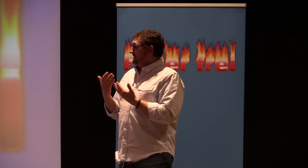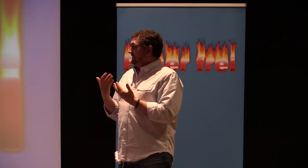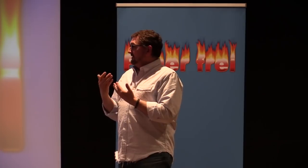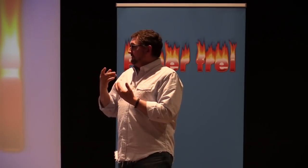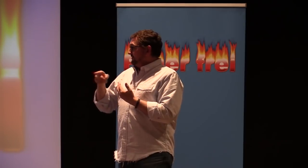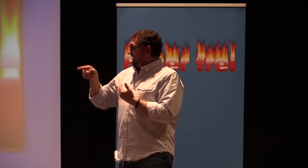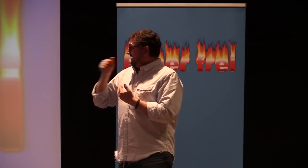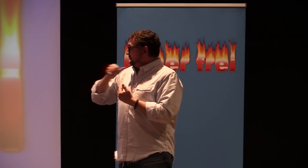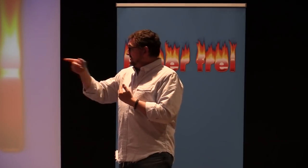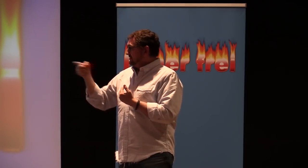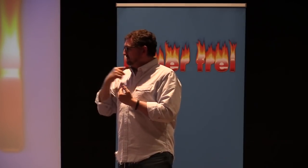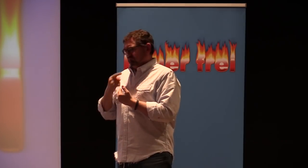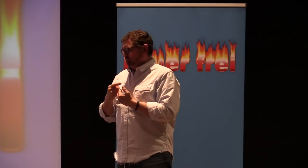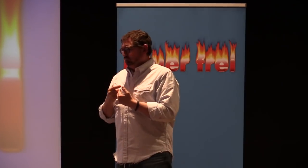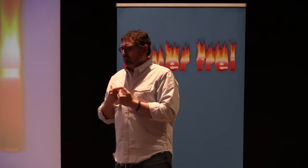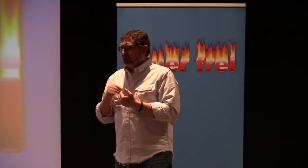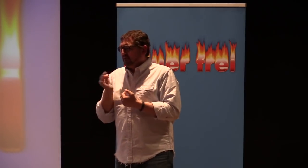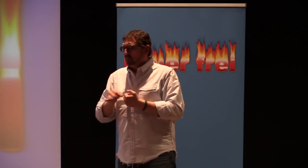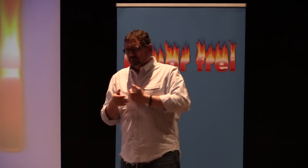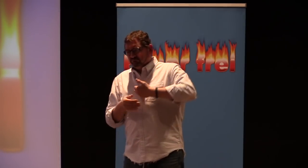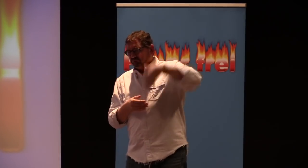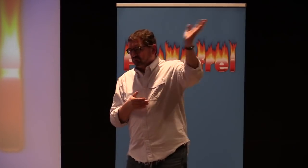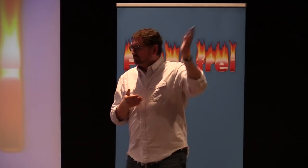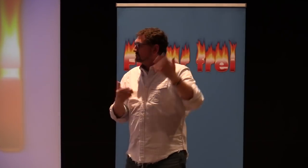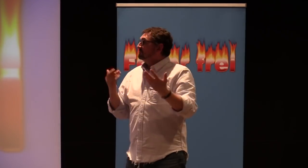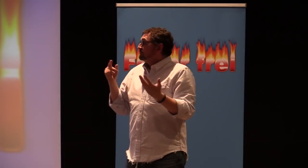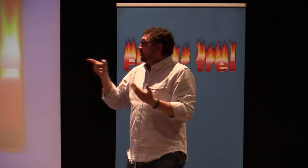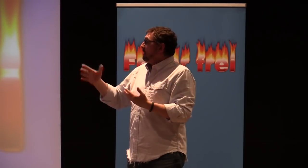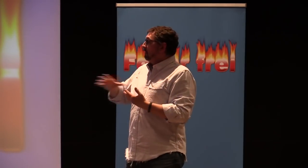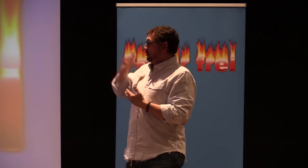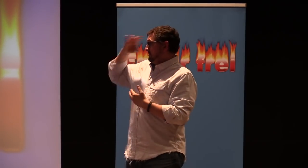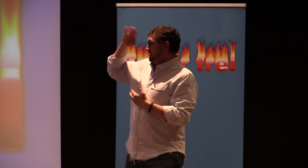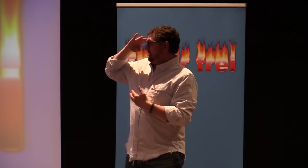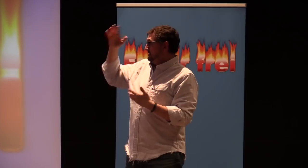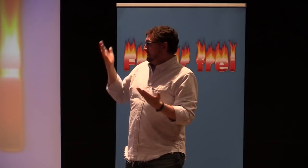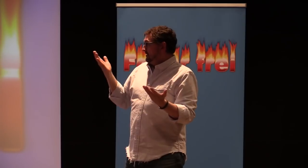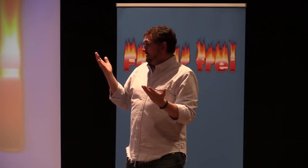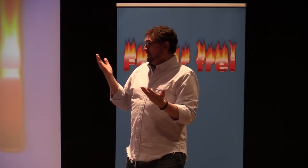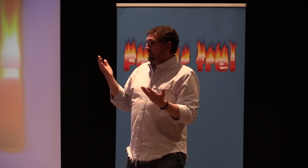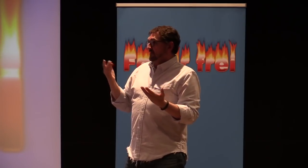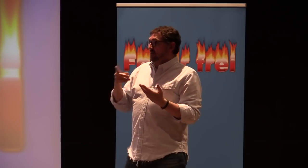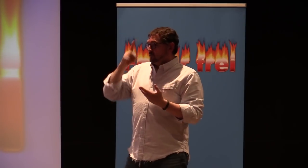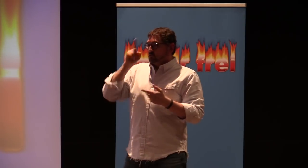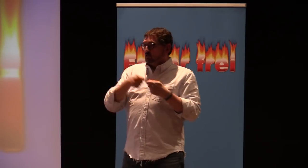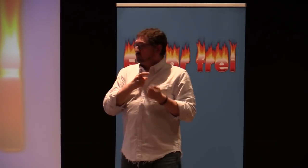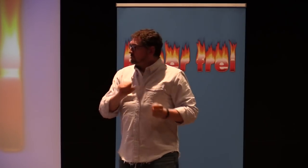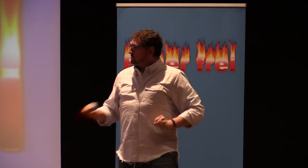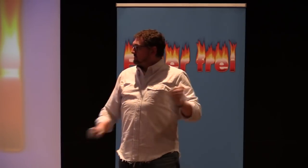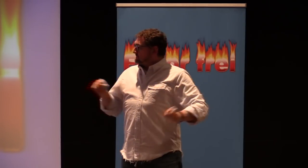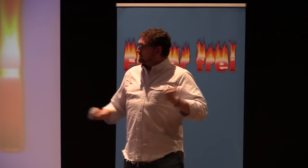auf dieses Wort. Weil die Jugendlichen ja einfach sagen, wir brauchen das nicht. Das ist die moderne Philosophie, in Projekten